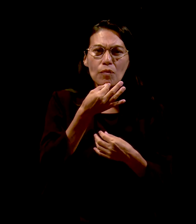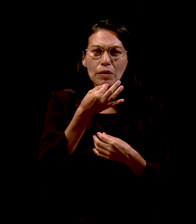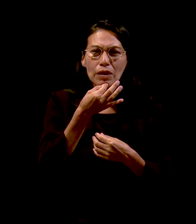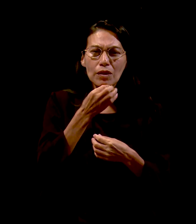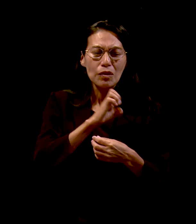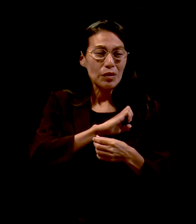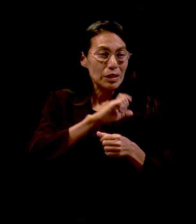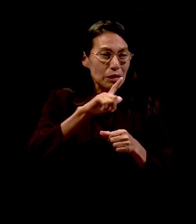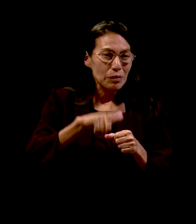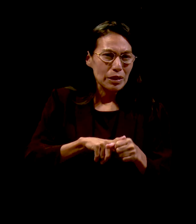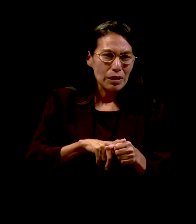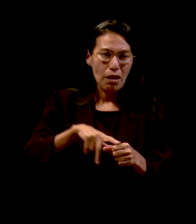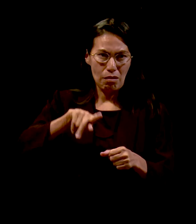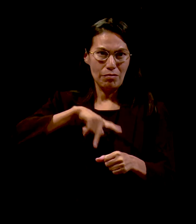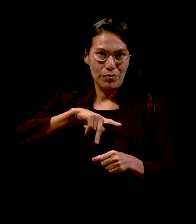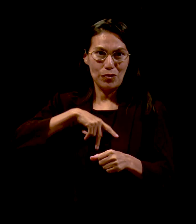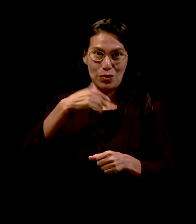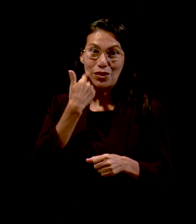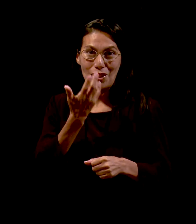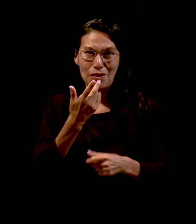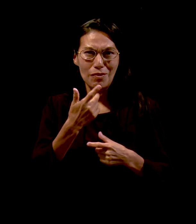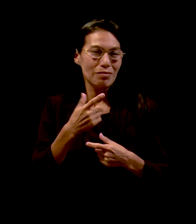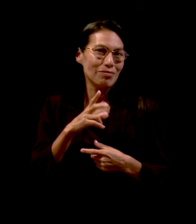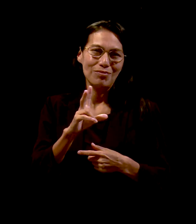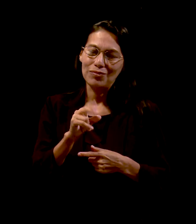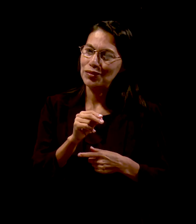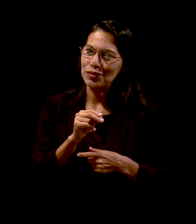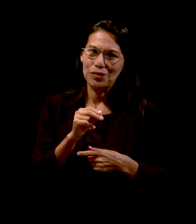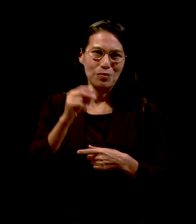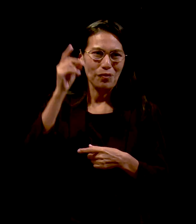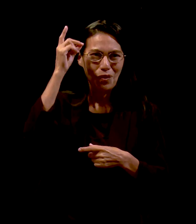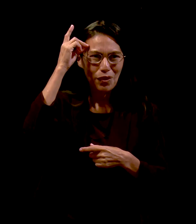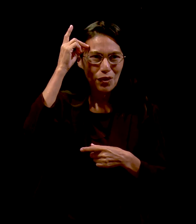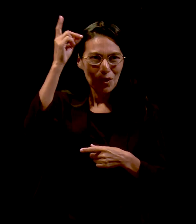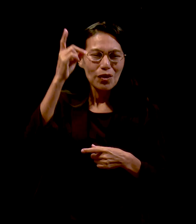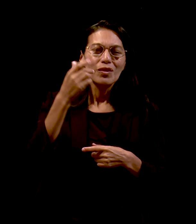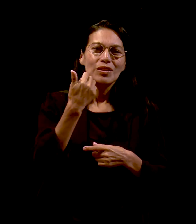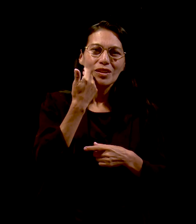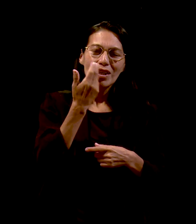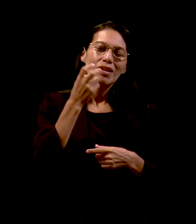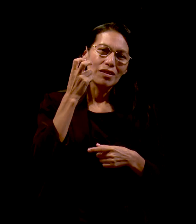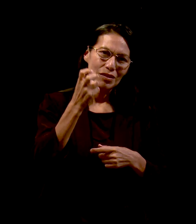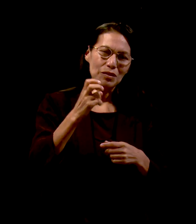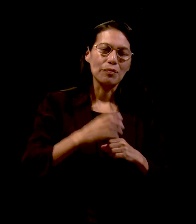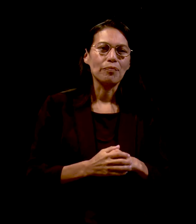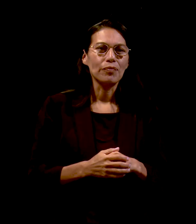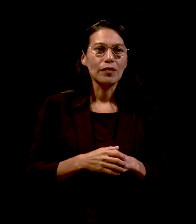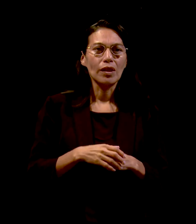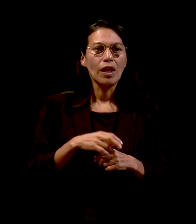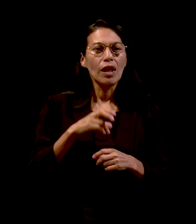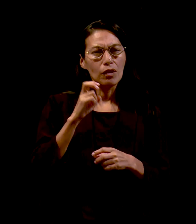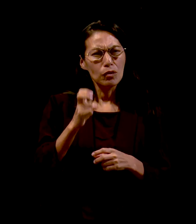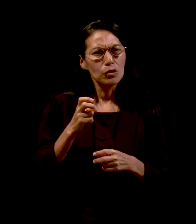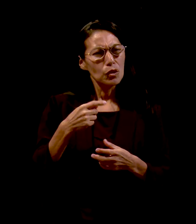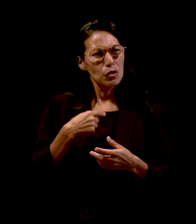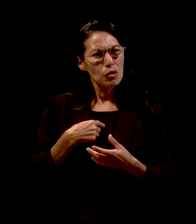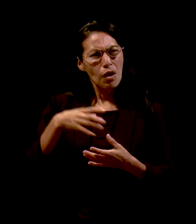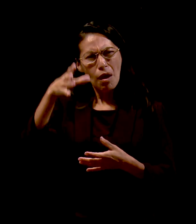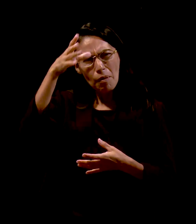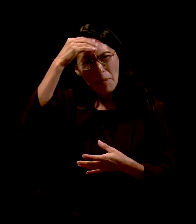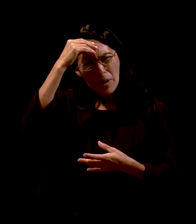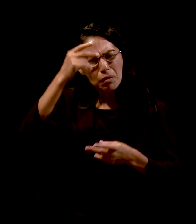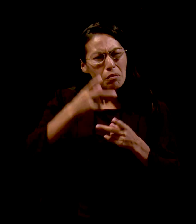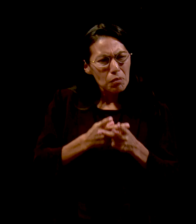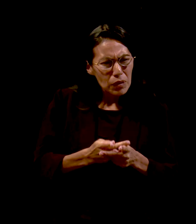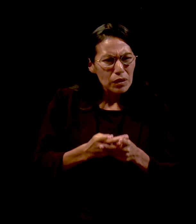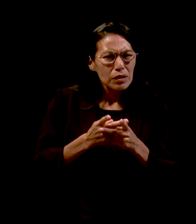dios y eso nos ayuda a adquirir paciencia y a esperar la respuesta de dios a veces pensamos que